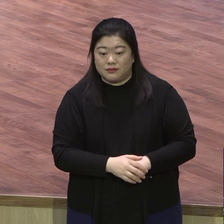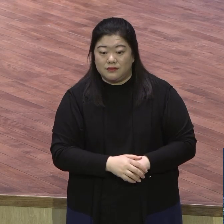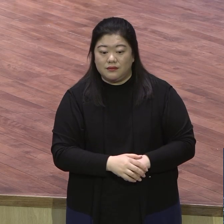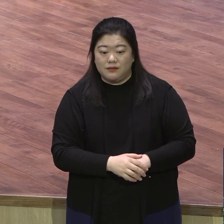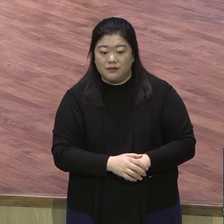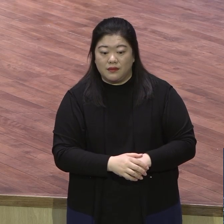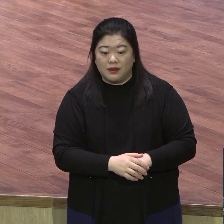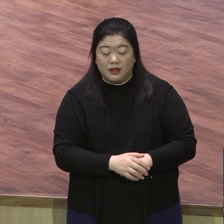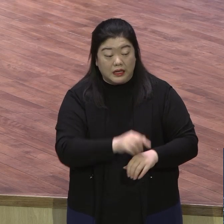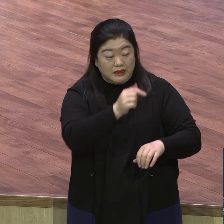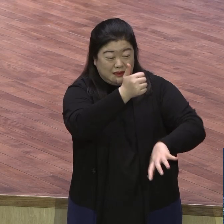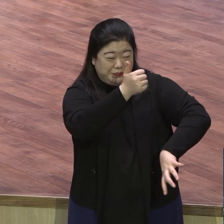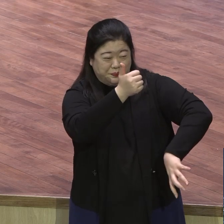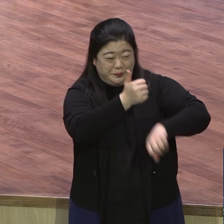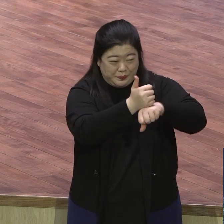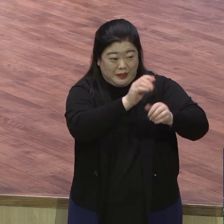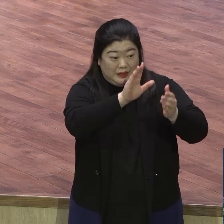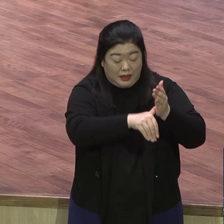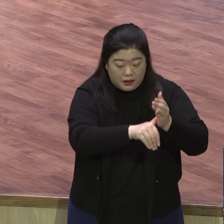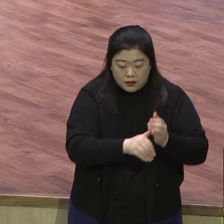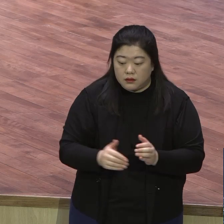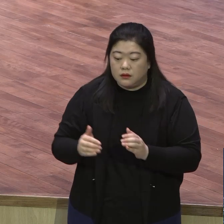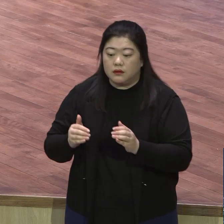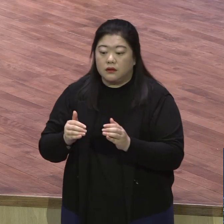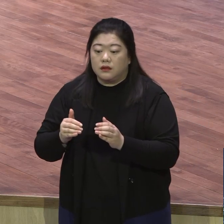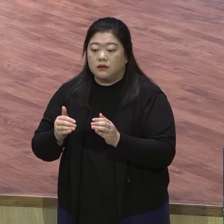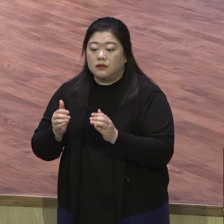여기서 구원받은 성도만 사단식이대로 안 합니다.